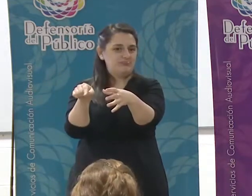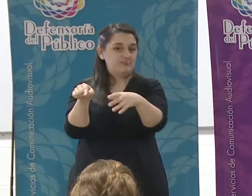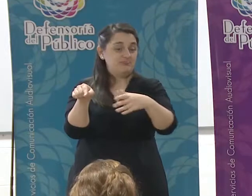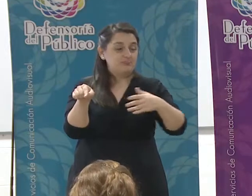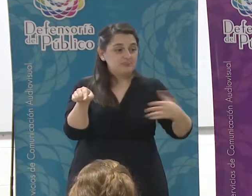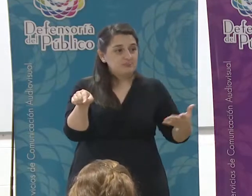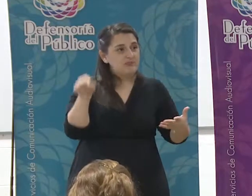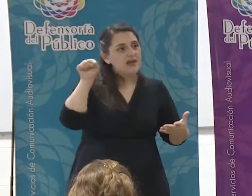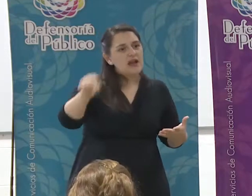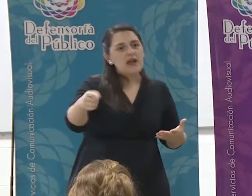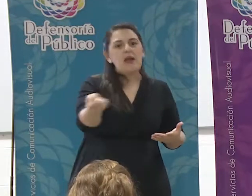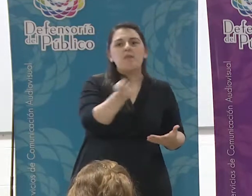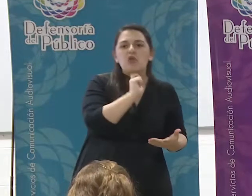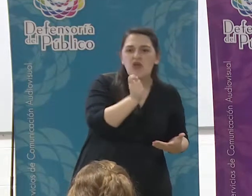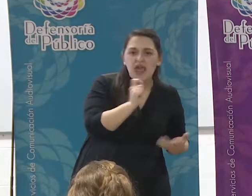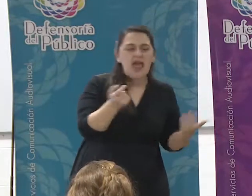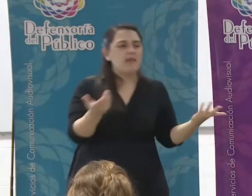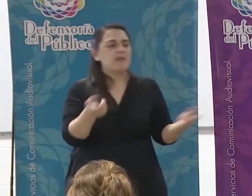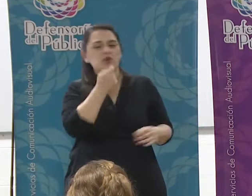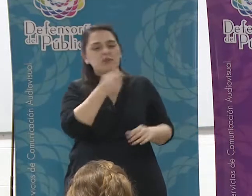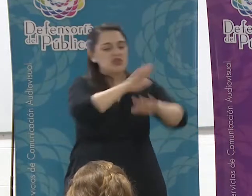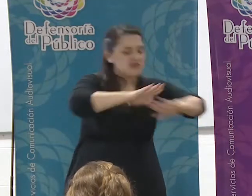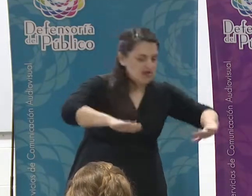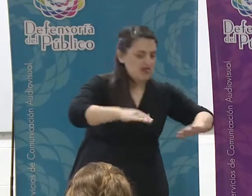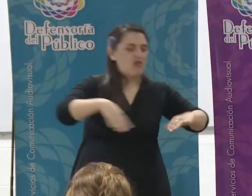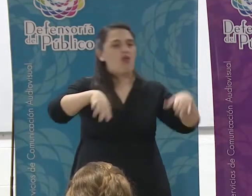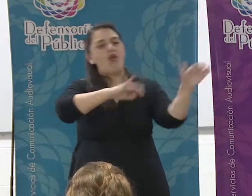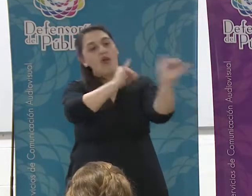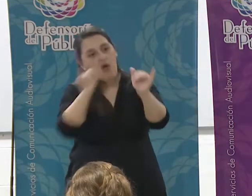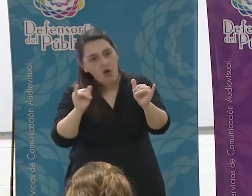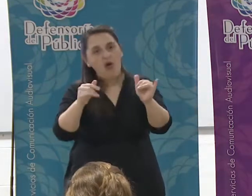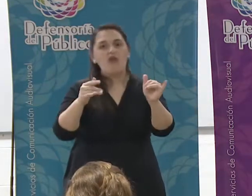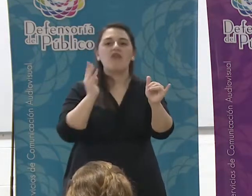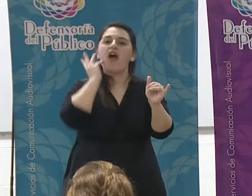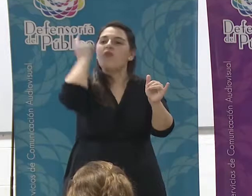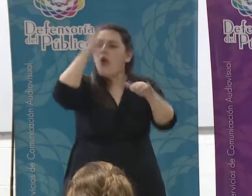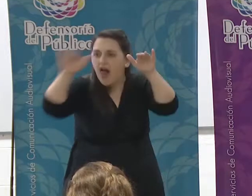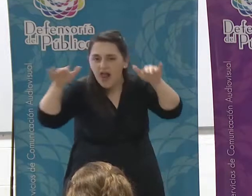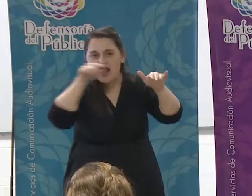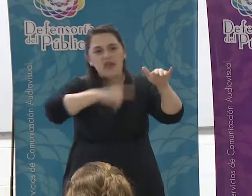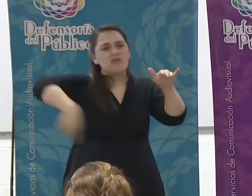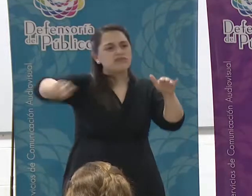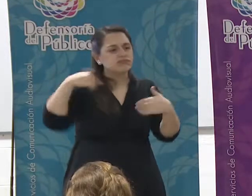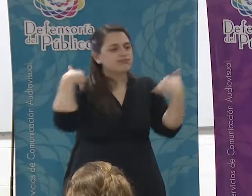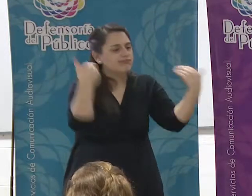digamos, haciendo programas para chicos, para jóvenes, para abuelos, que todos tenían un espacio en ese